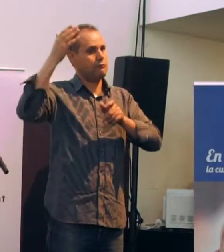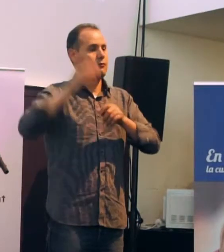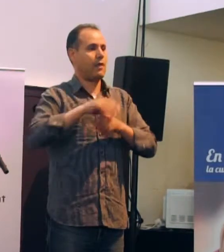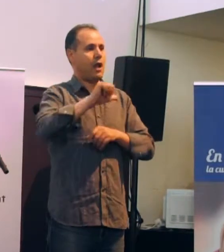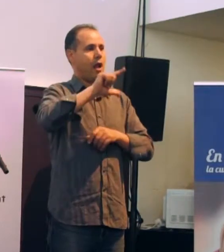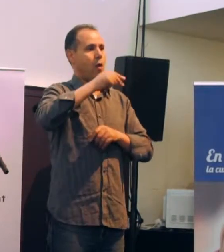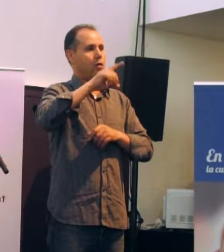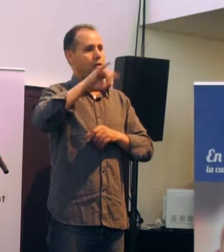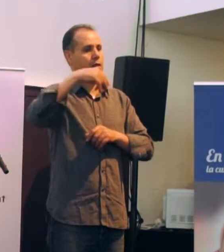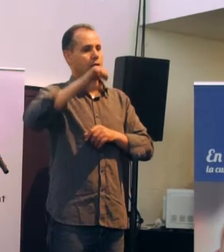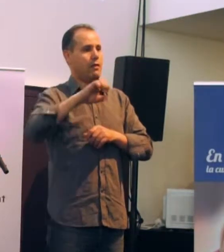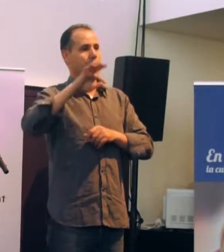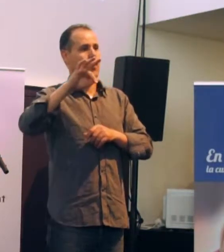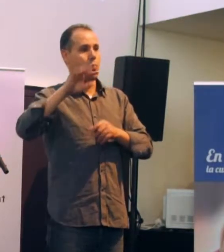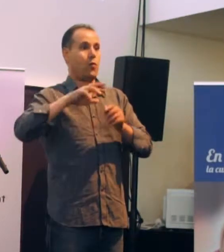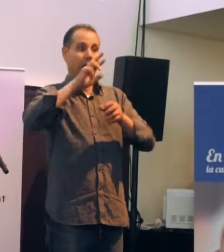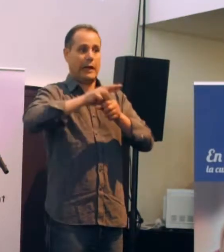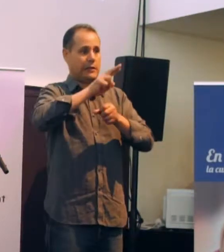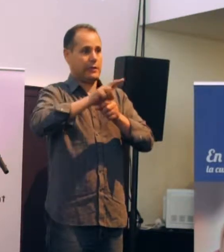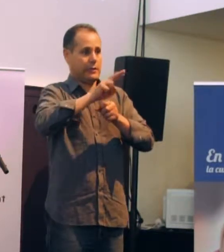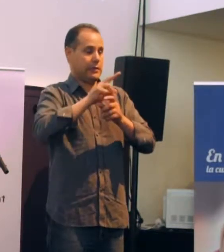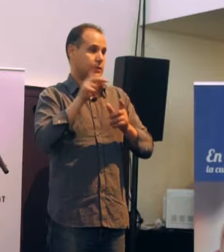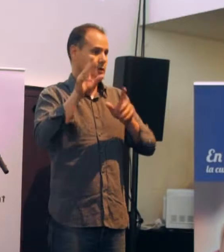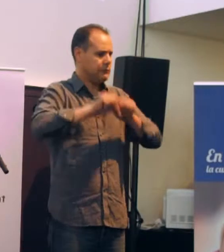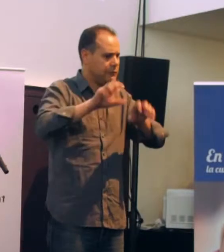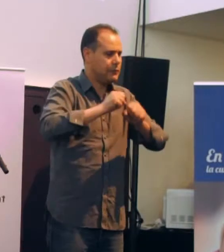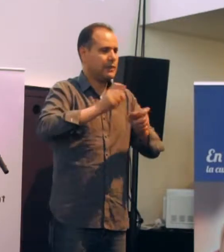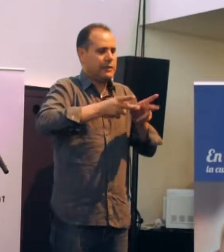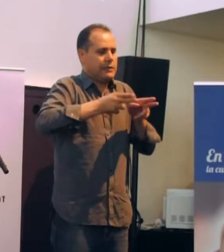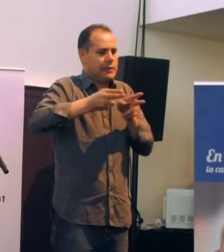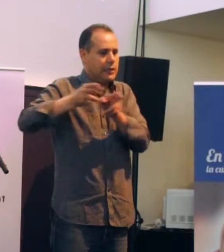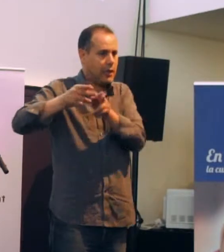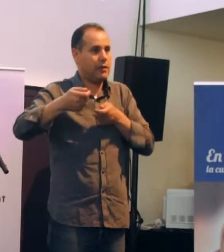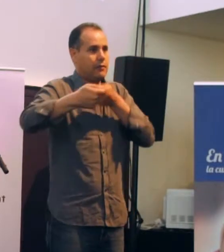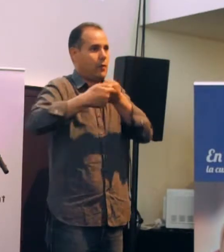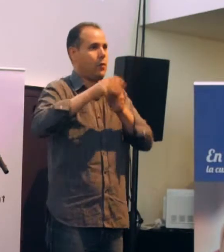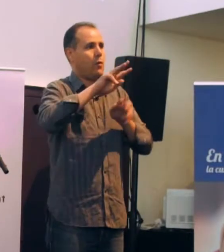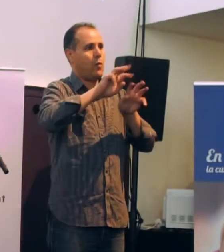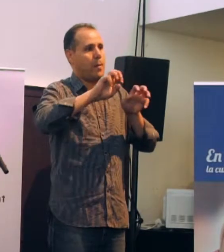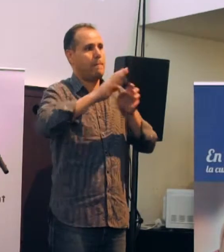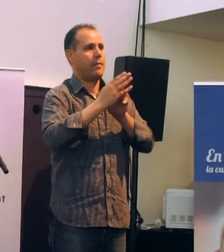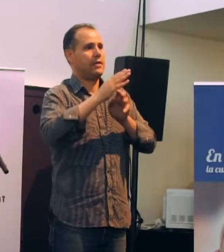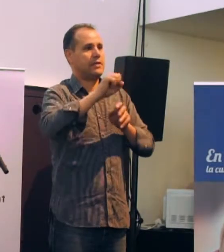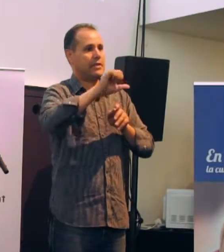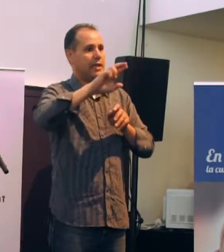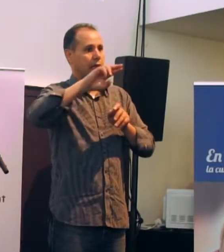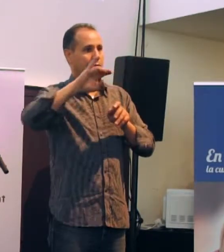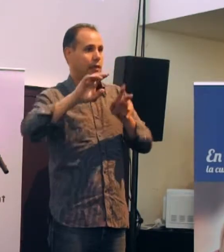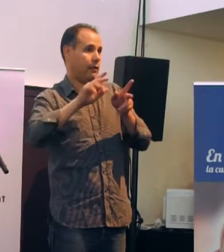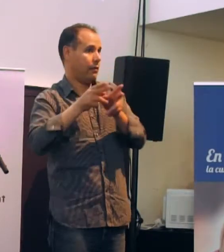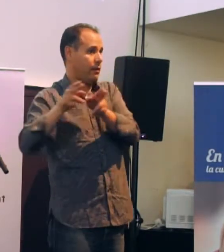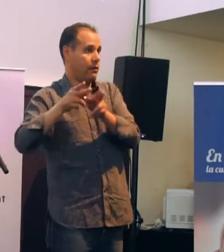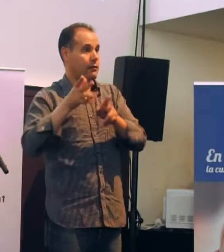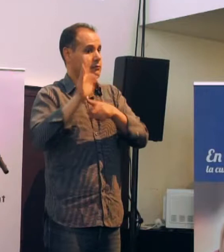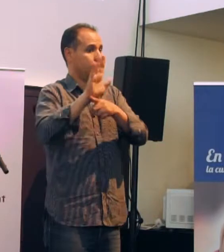Amandine Frodon, réalisatrice qui a collaboré sur de nombreux projets de films et de séries, notamment l'adaptation de la web série Tu mourras moins bête qui a déjà été diffusée